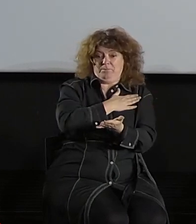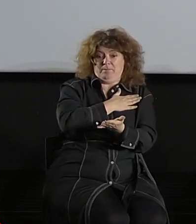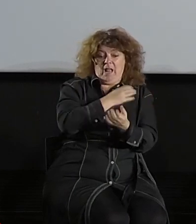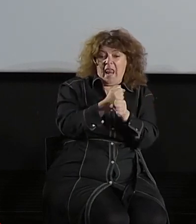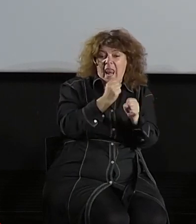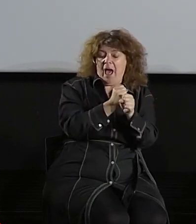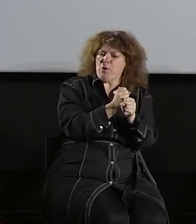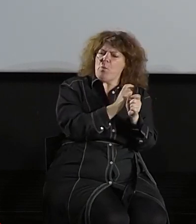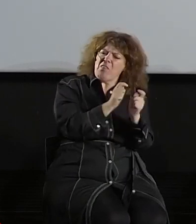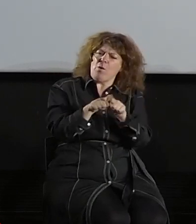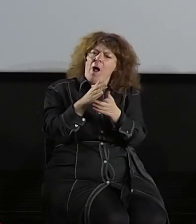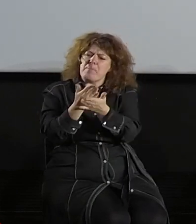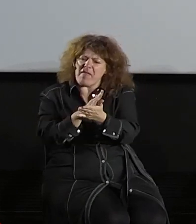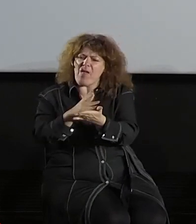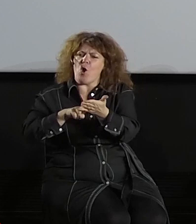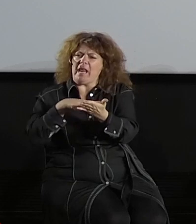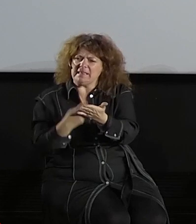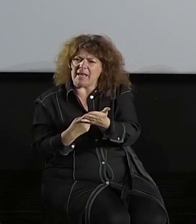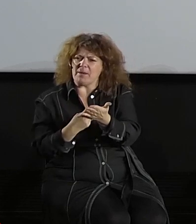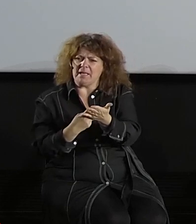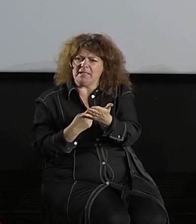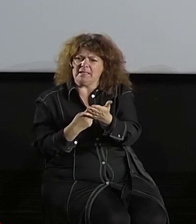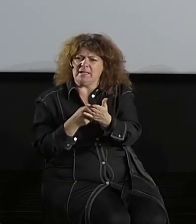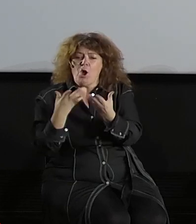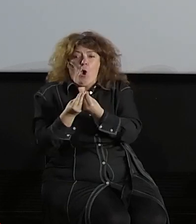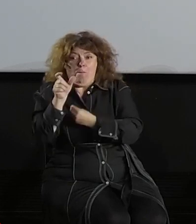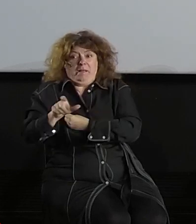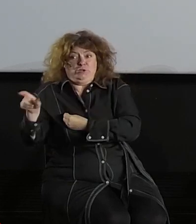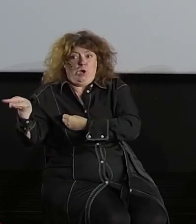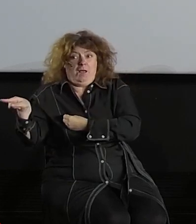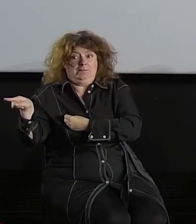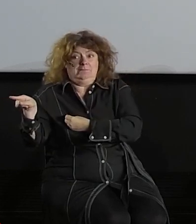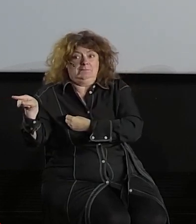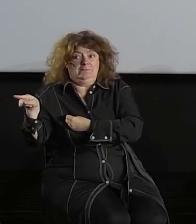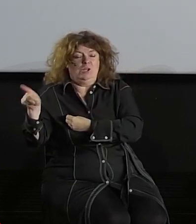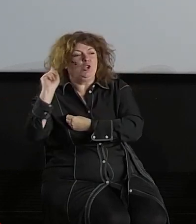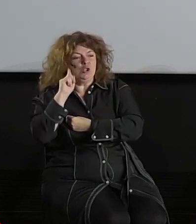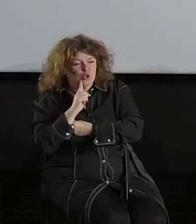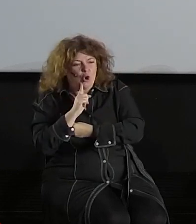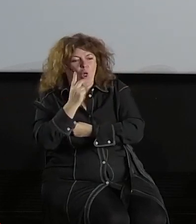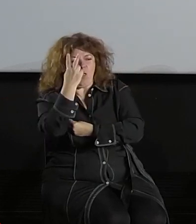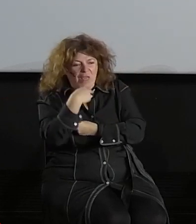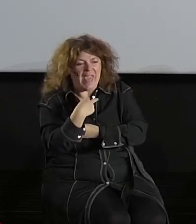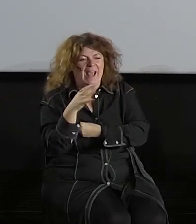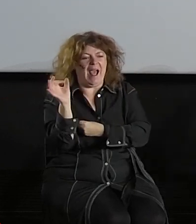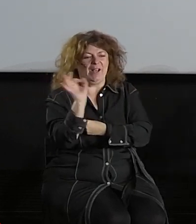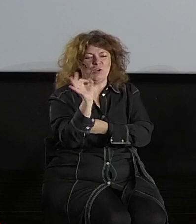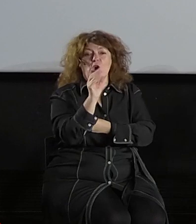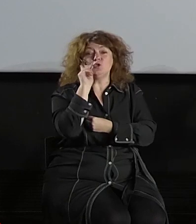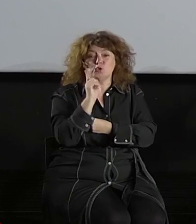mediador y intérprete eh con personas eh tanto sordociegas como como sordas y un